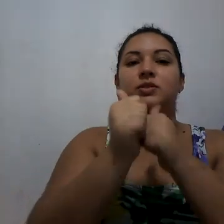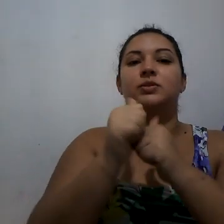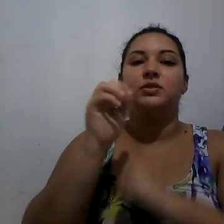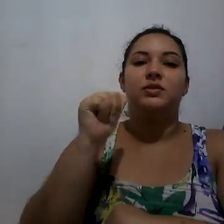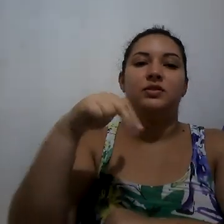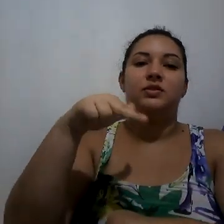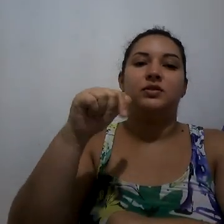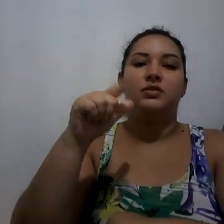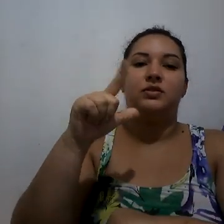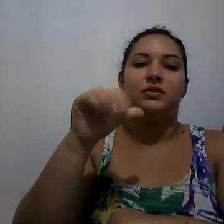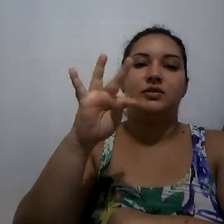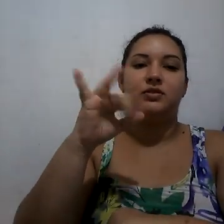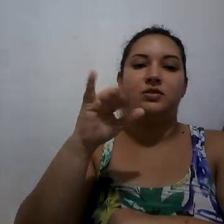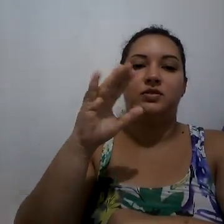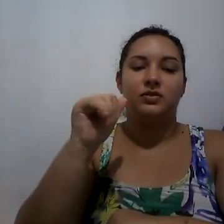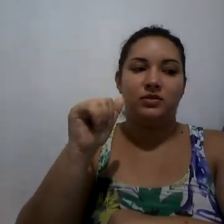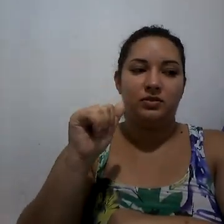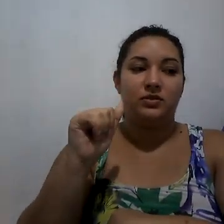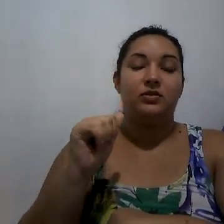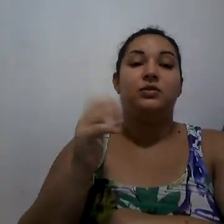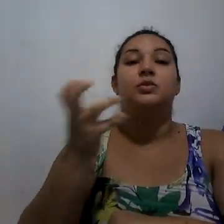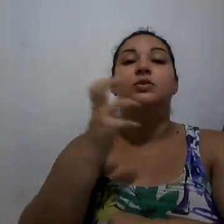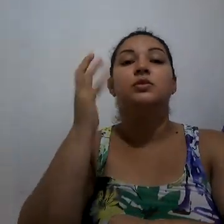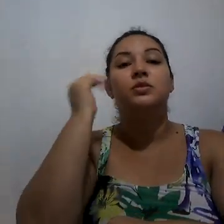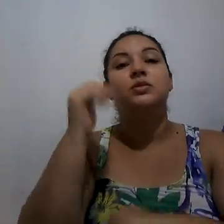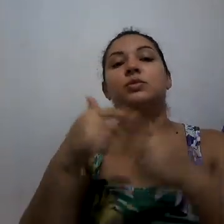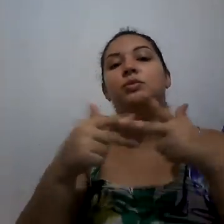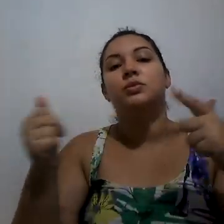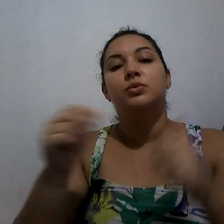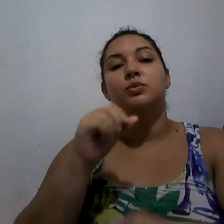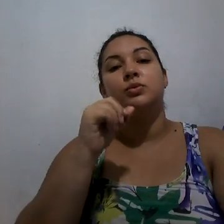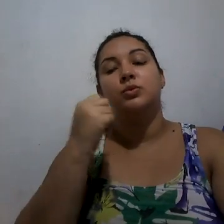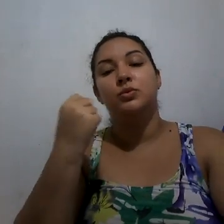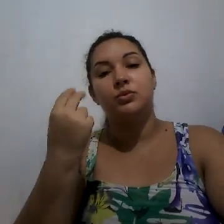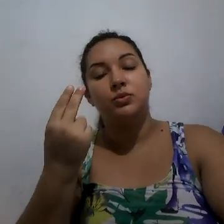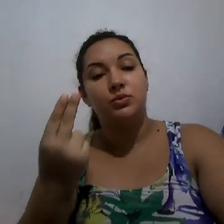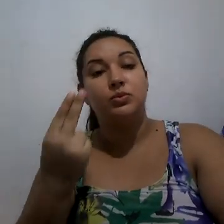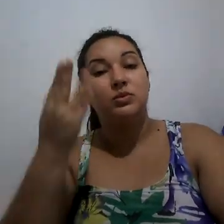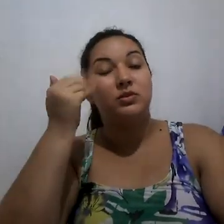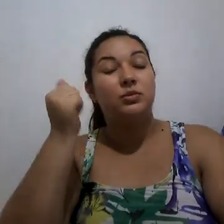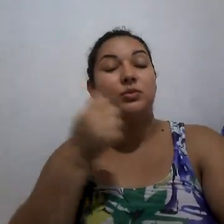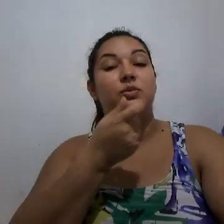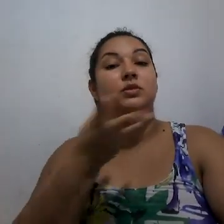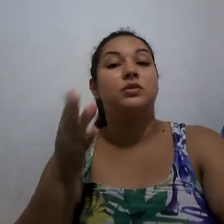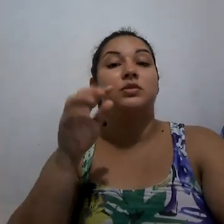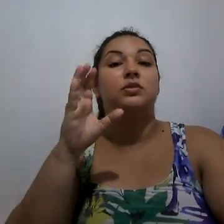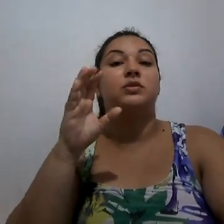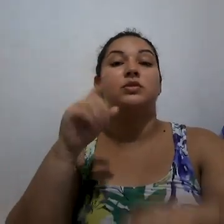descobrir algo, seja um componente, ou descobrir a quantidade desse componente em determinado material numa